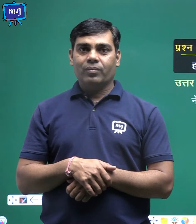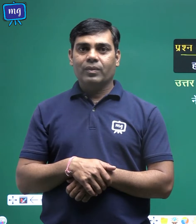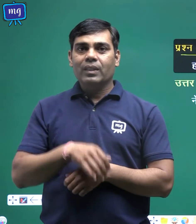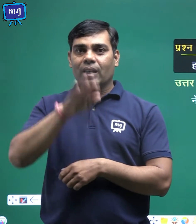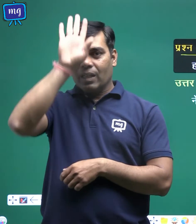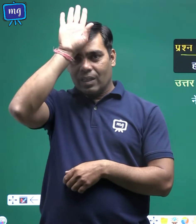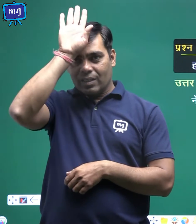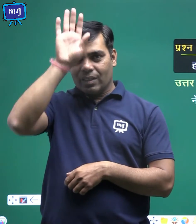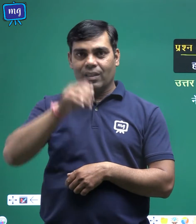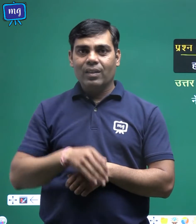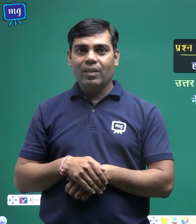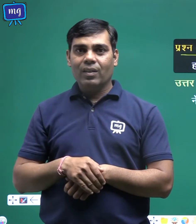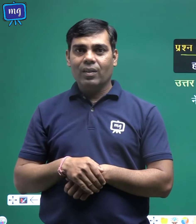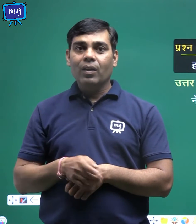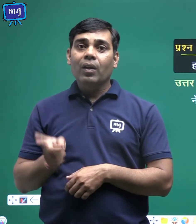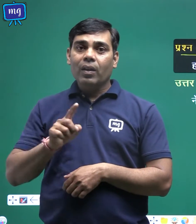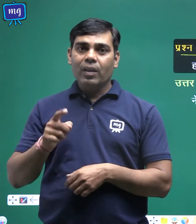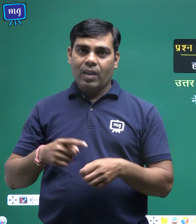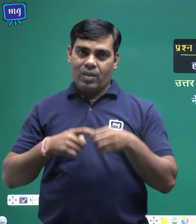राजा के प्रश्नों को